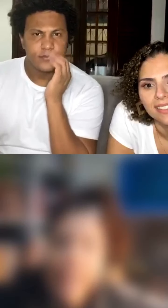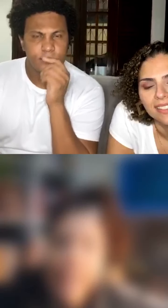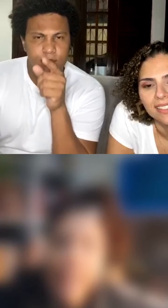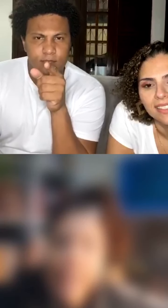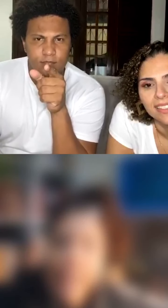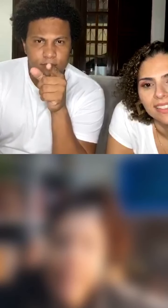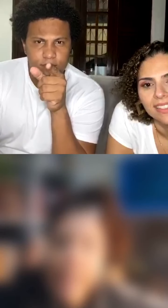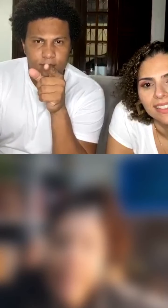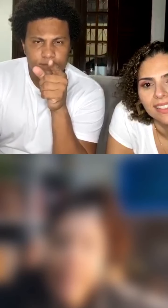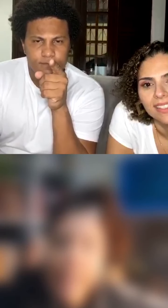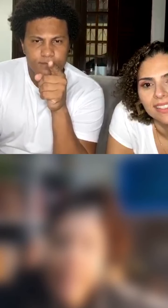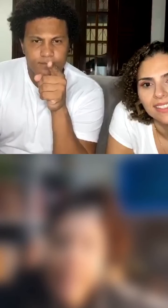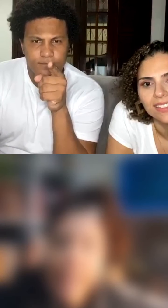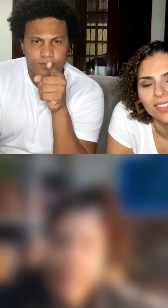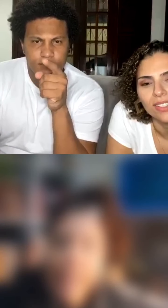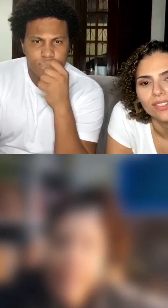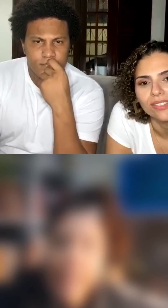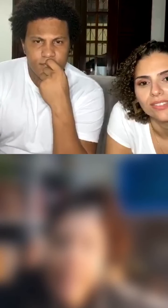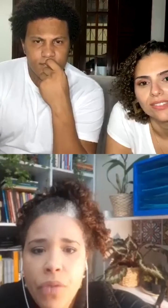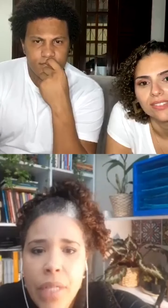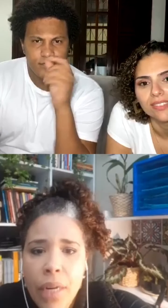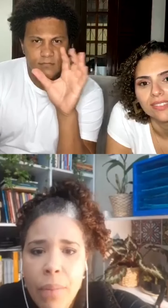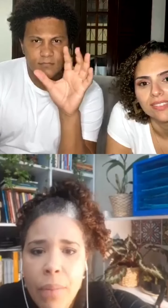você não precisa fazê-la.